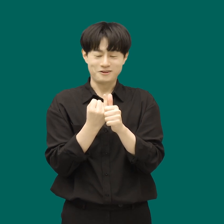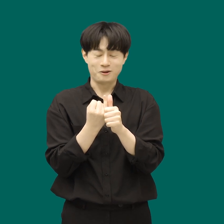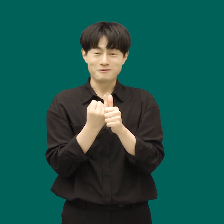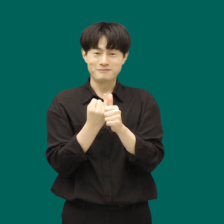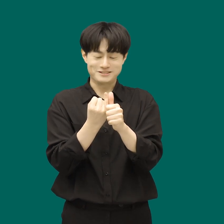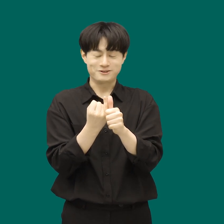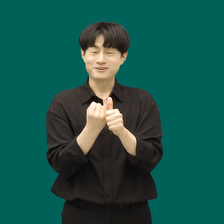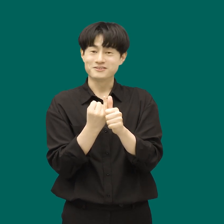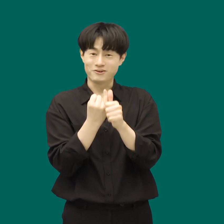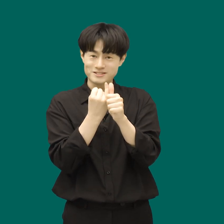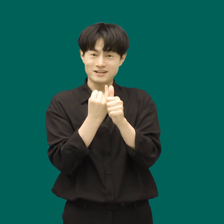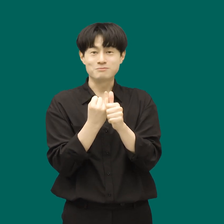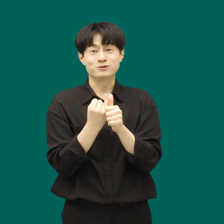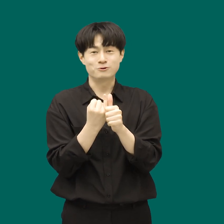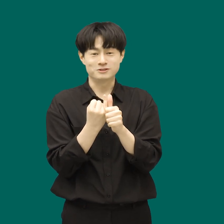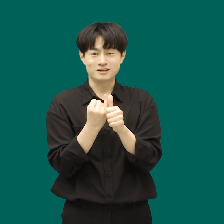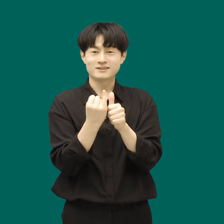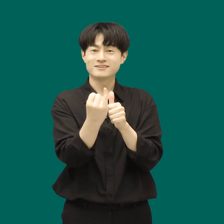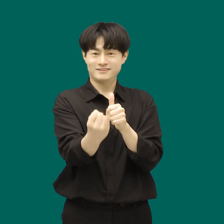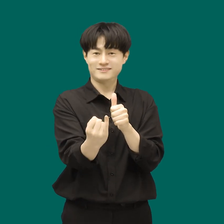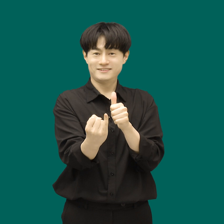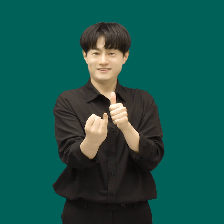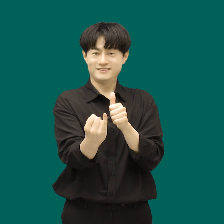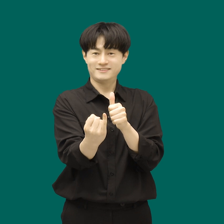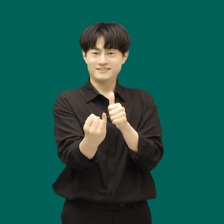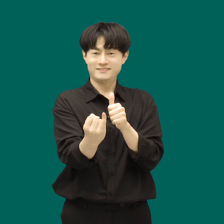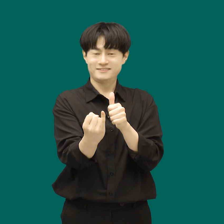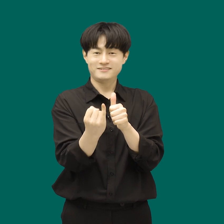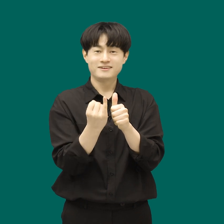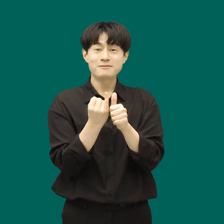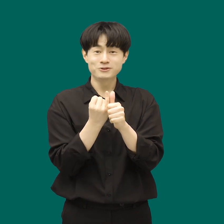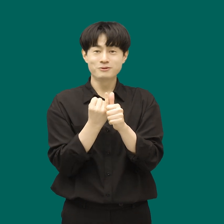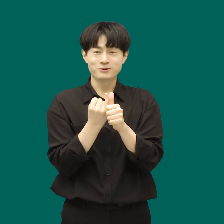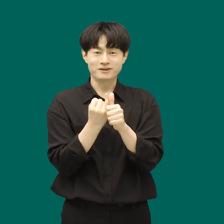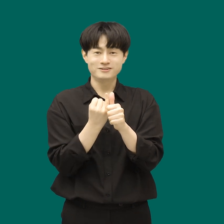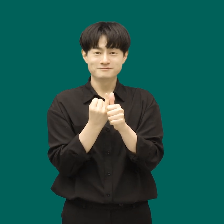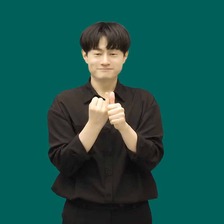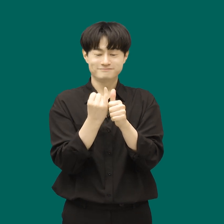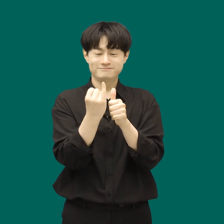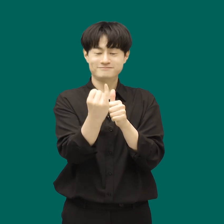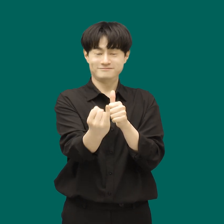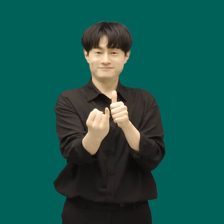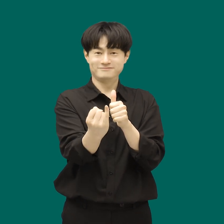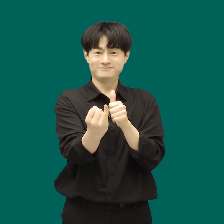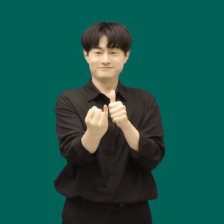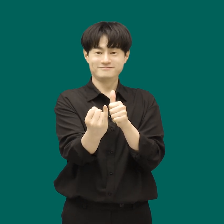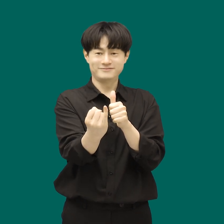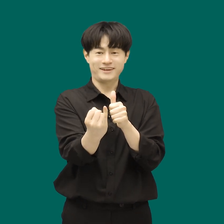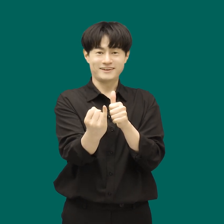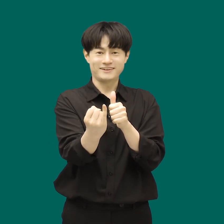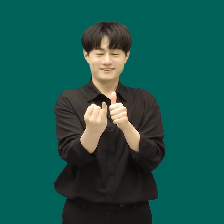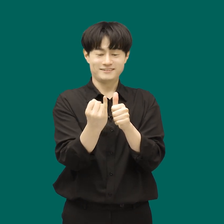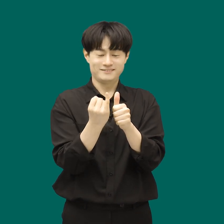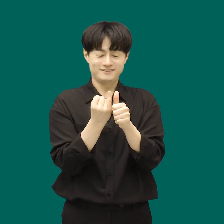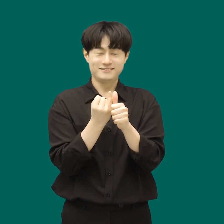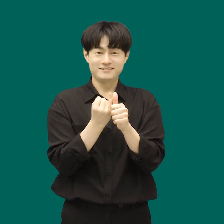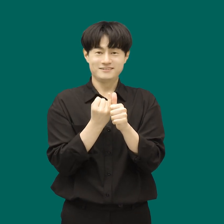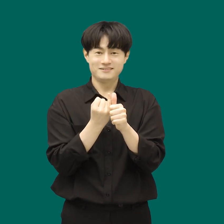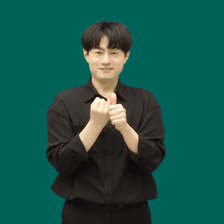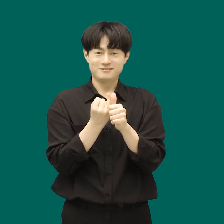네, 맞아요. 여자가 앞으로 나옵니다. 한 번 더 해볼게요. 네.